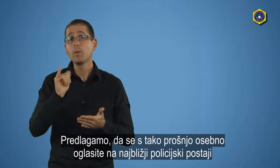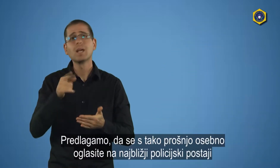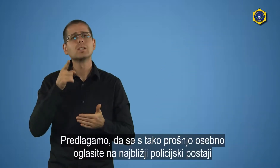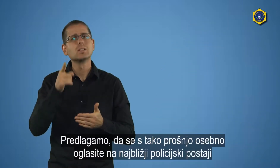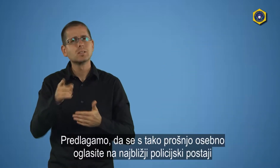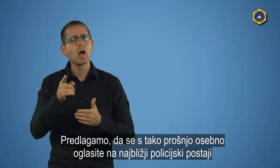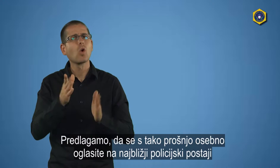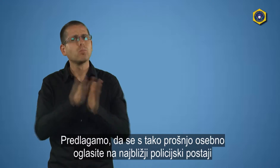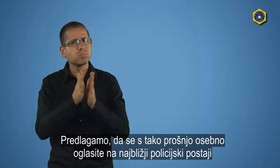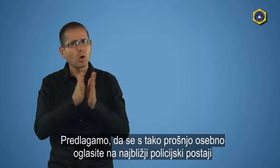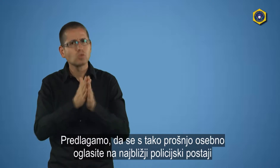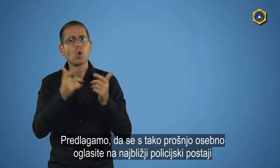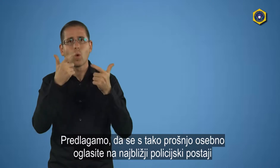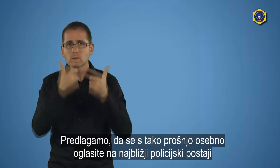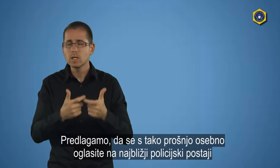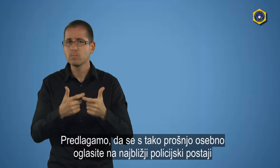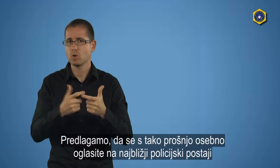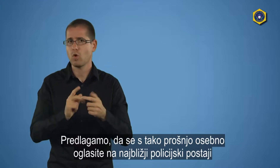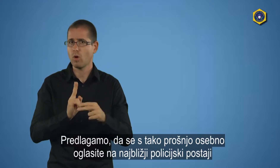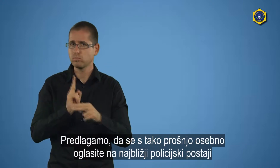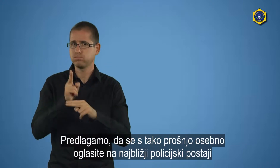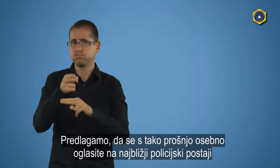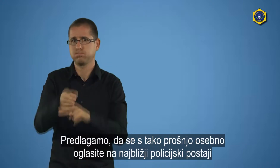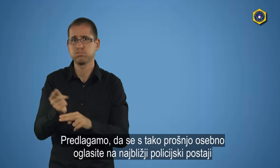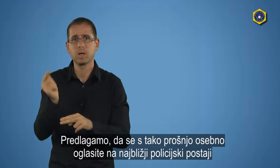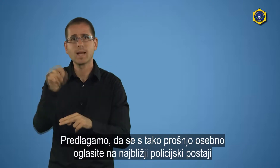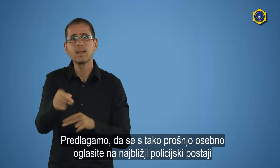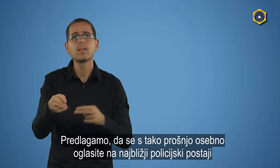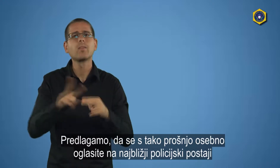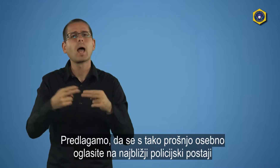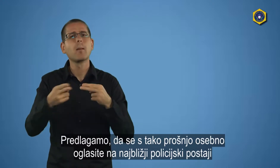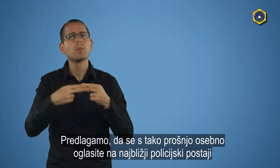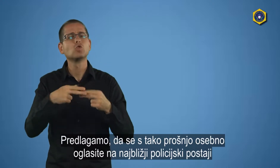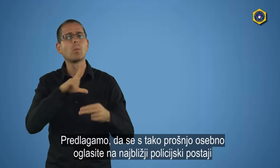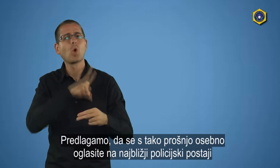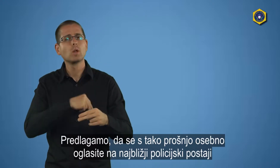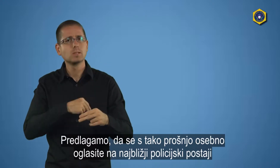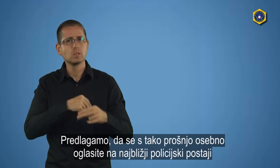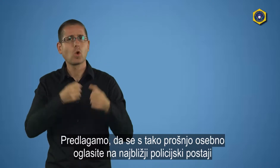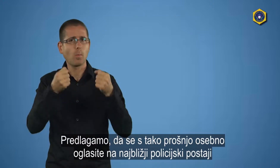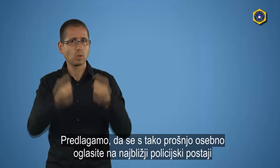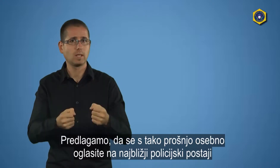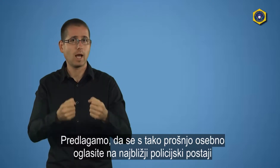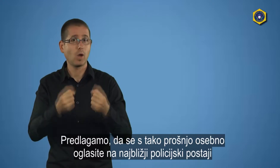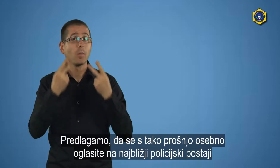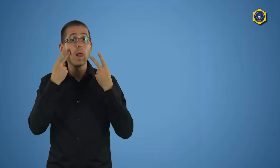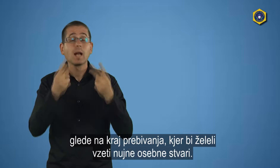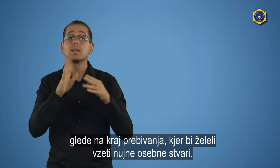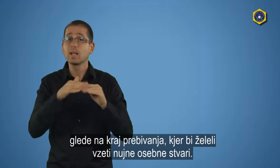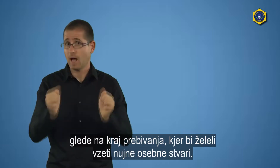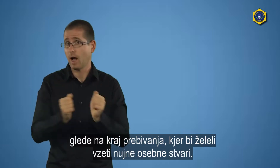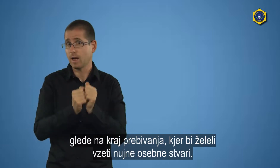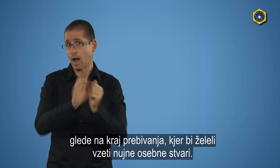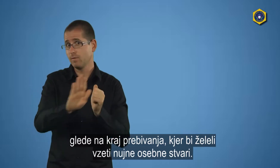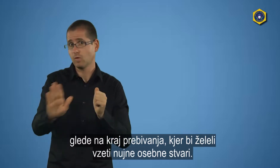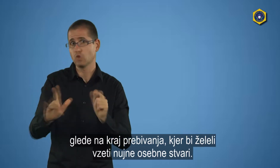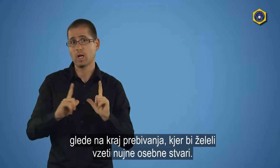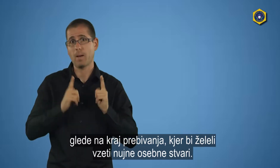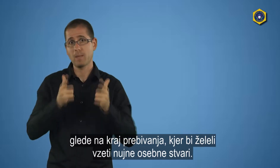Predlagamo, da se s tako prošnjo osebno oglasite na najbližji policijski postaji, glede na kraj prebivanja, kjer bi želeli vzeti